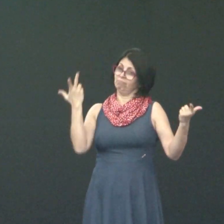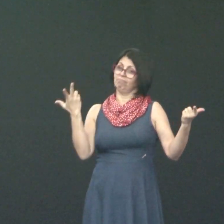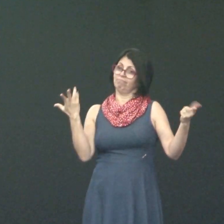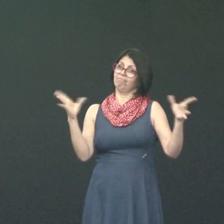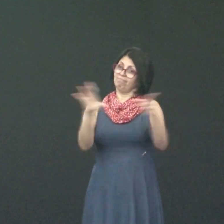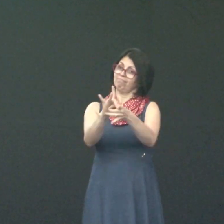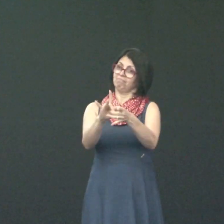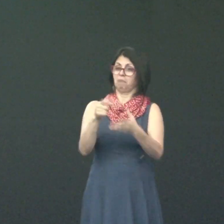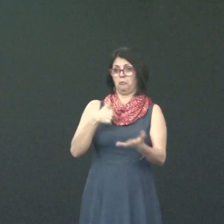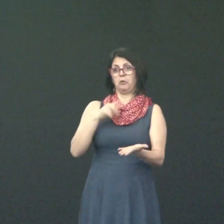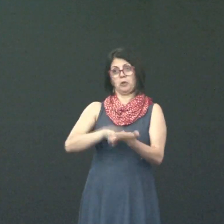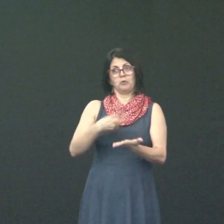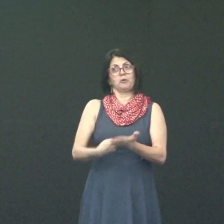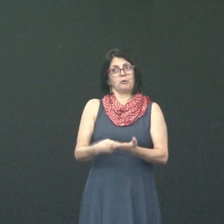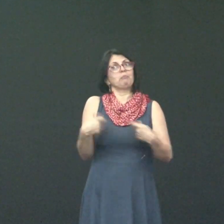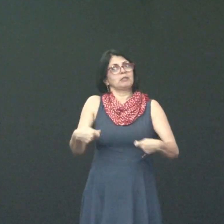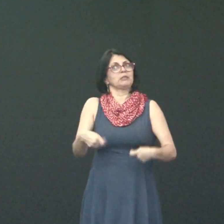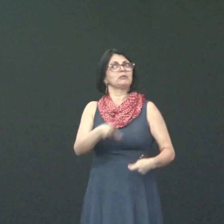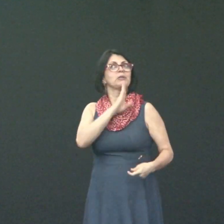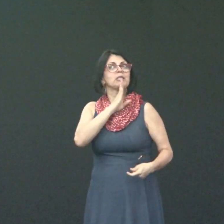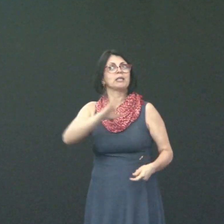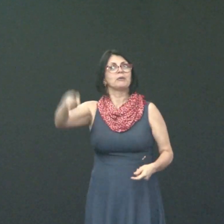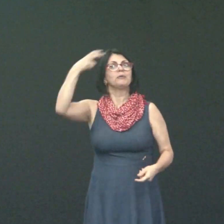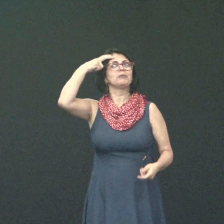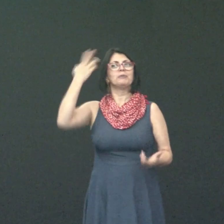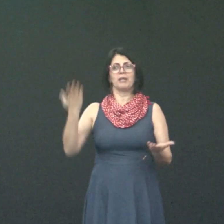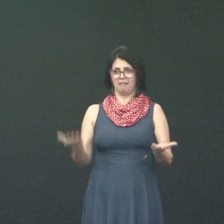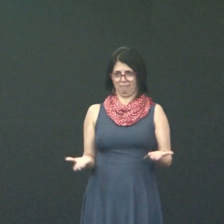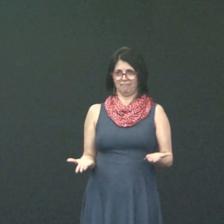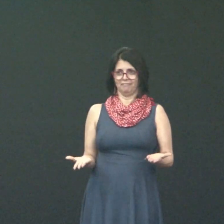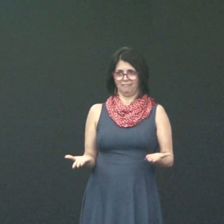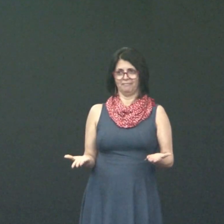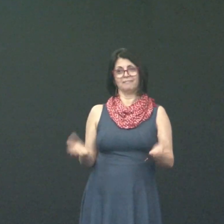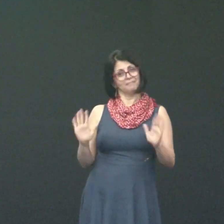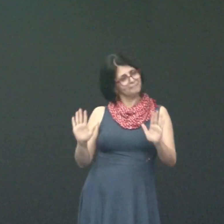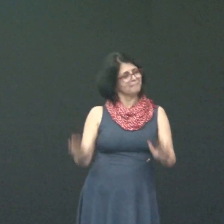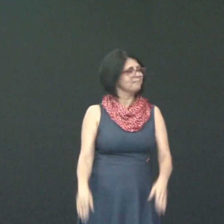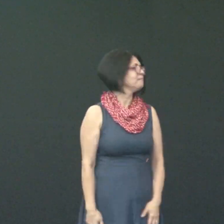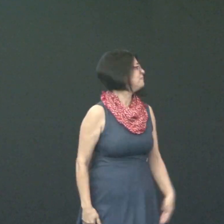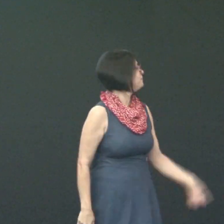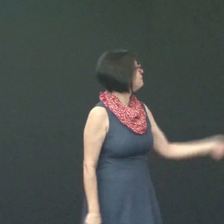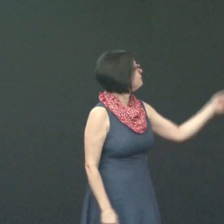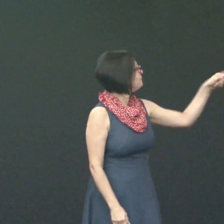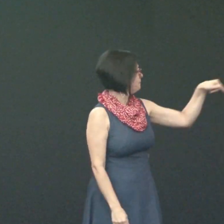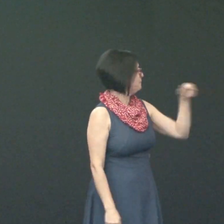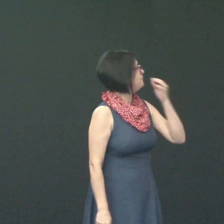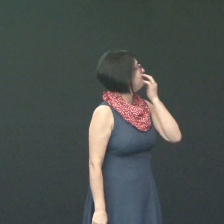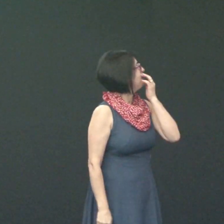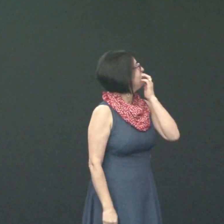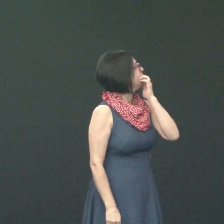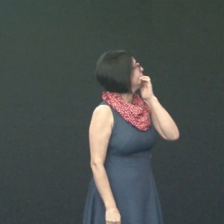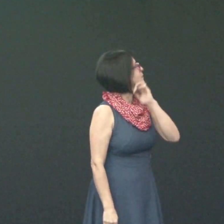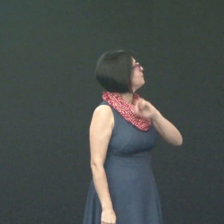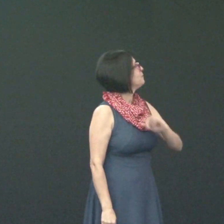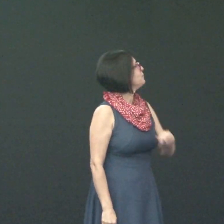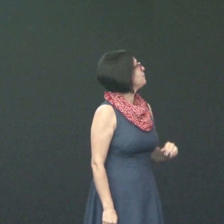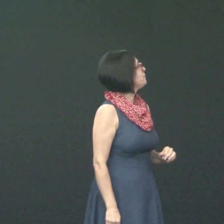mas também atrelado à cultura. Então, enquanto intérpretes, nós precisamos conhecer tanto a